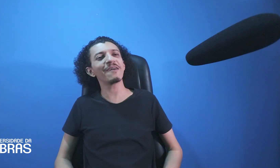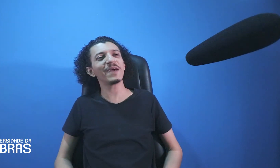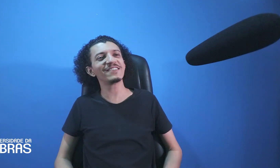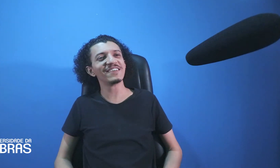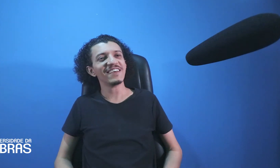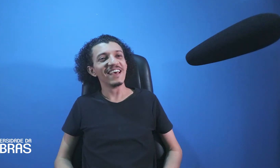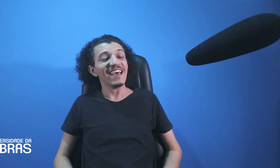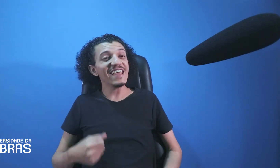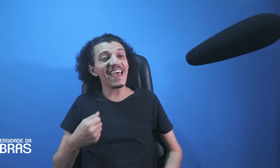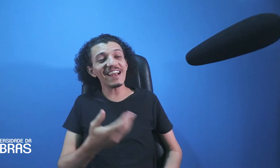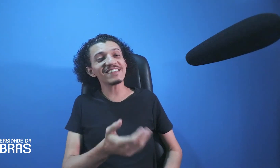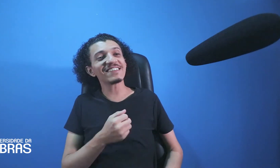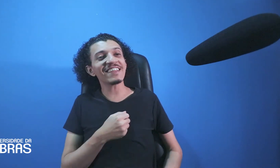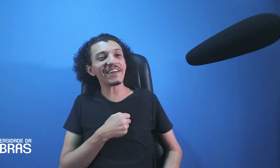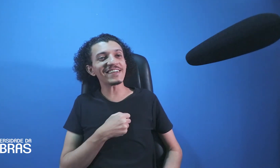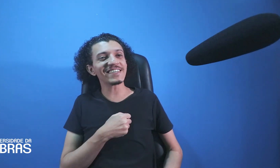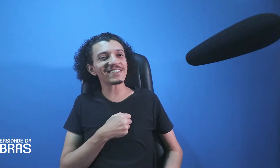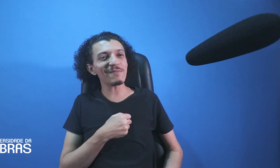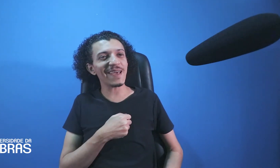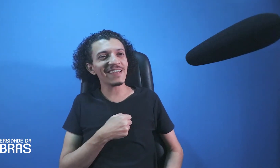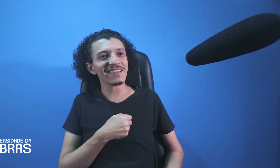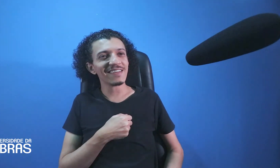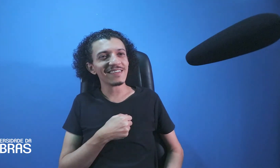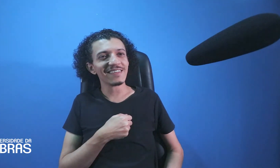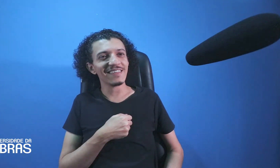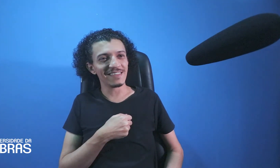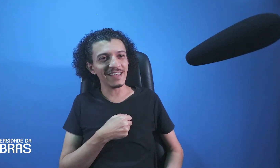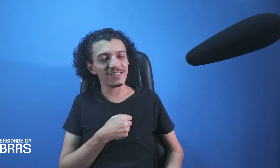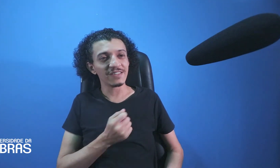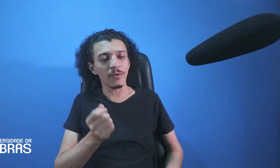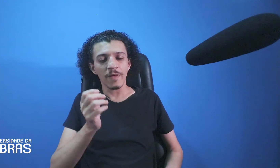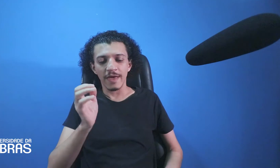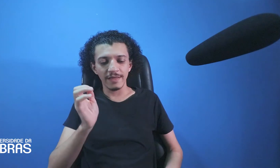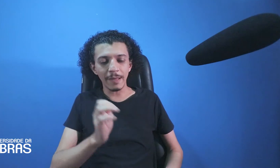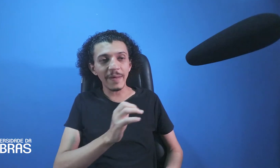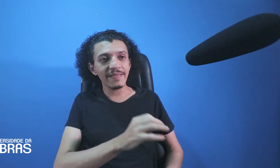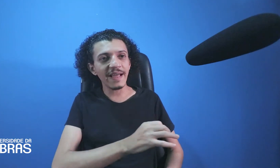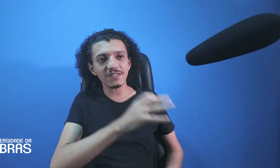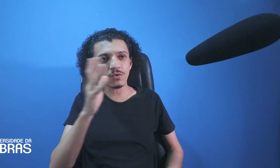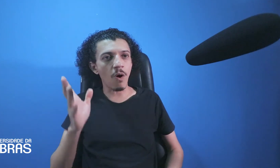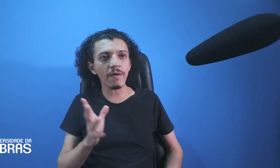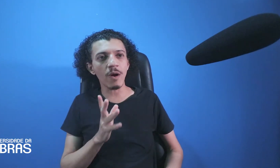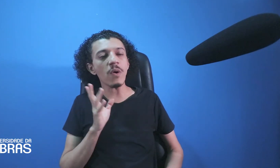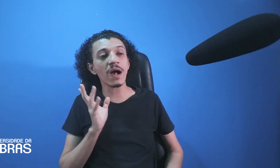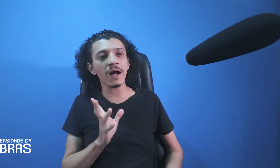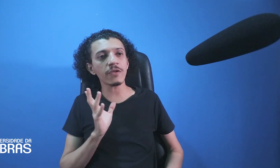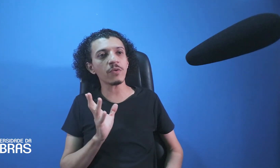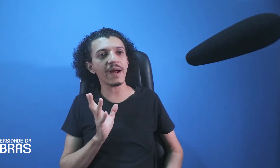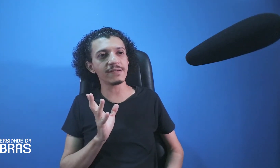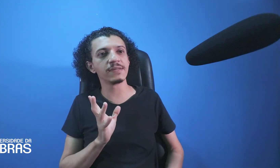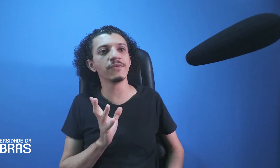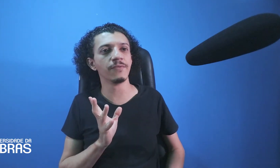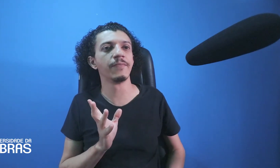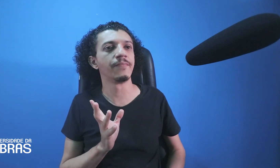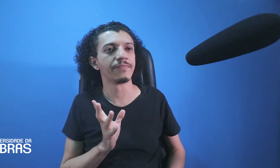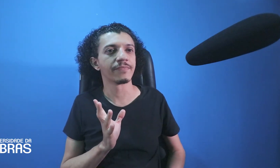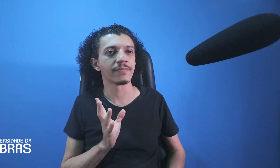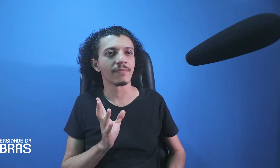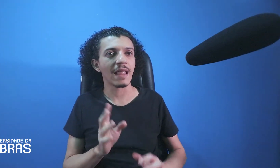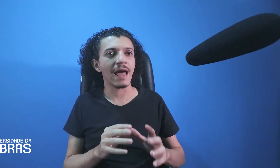claramente. E eles entenderam a gente também. Entende? Então, independente de qual que é o canto do Brasil,